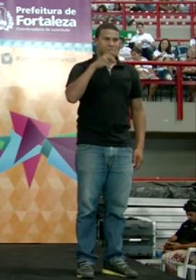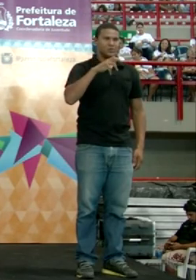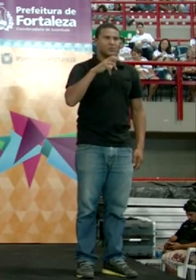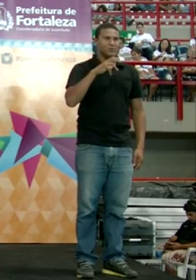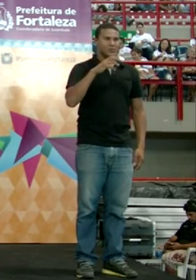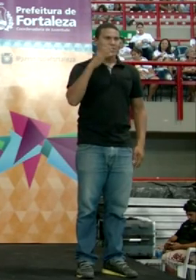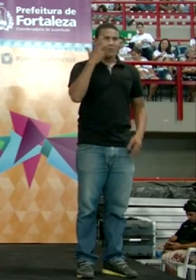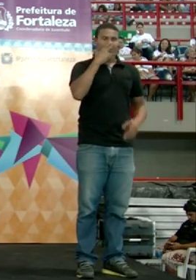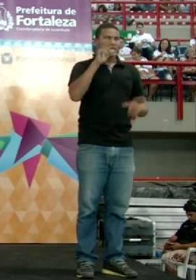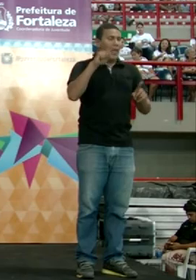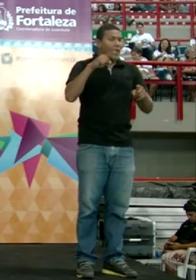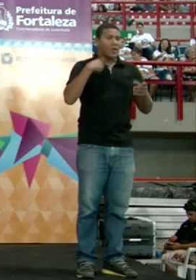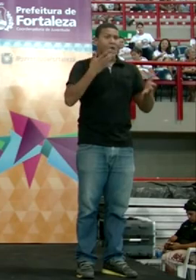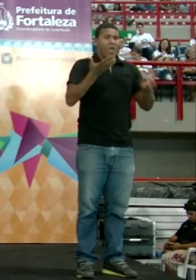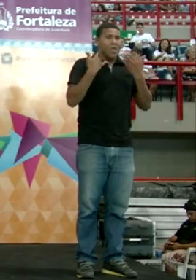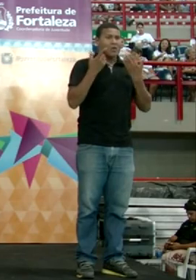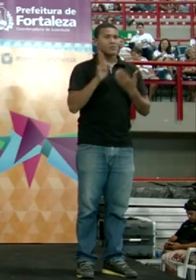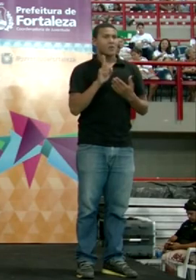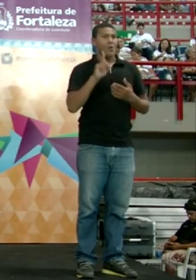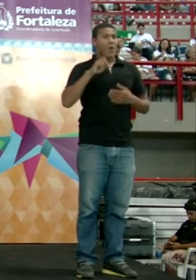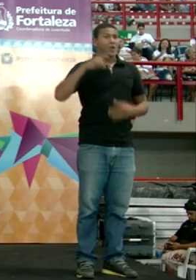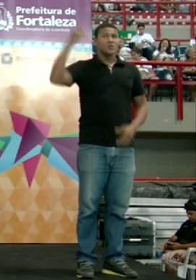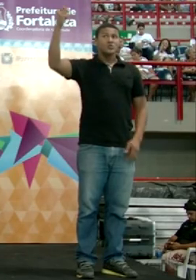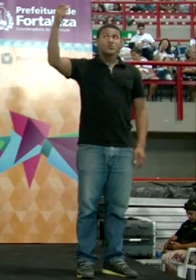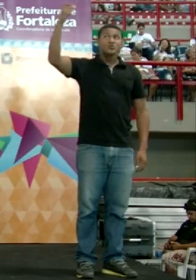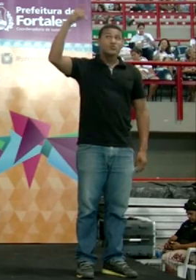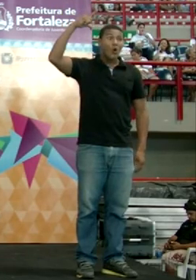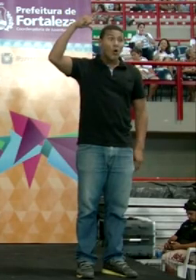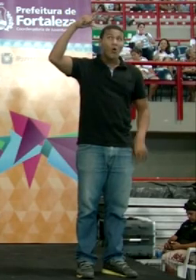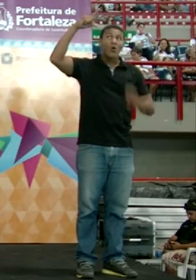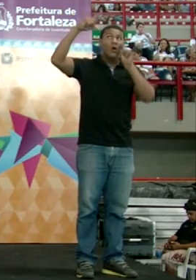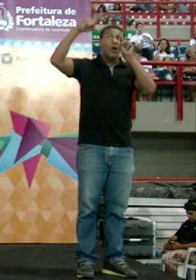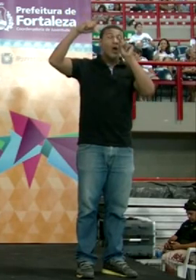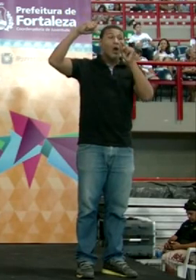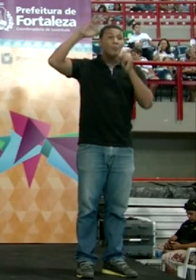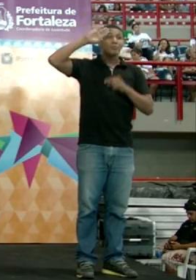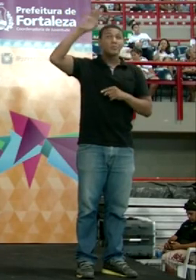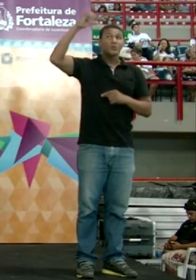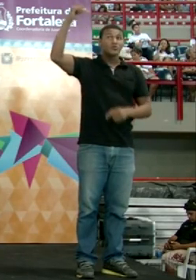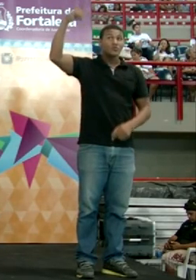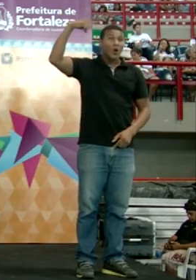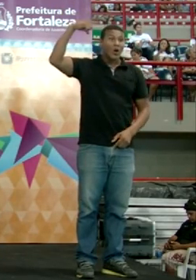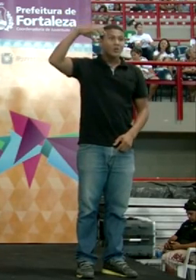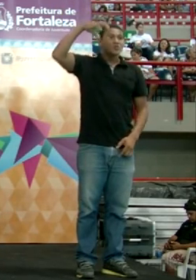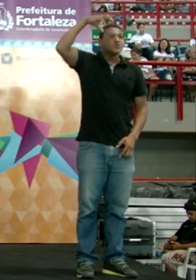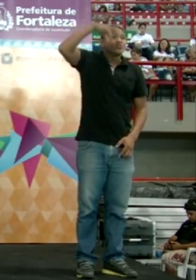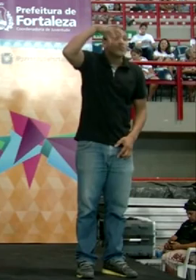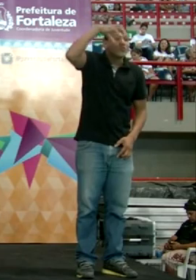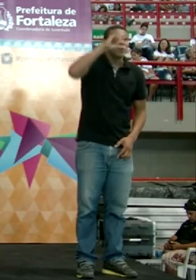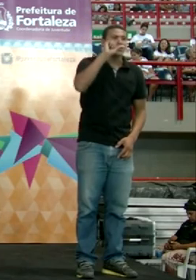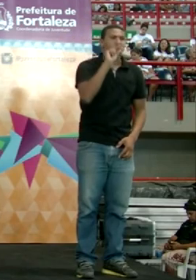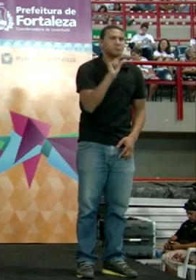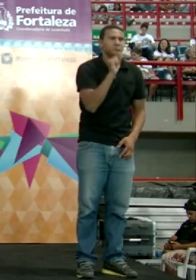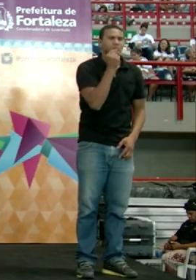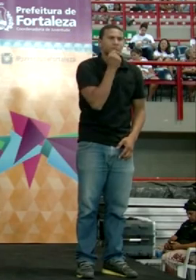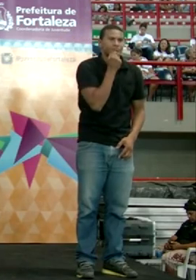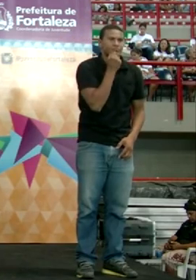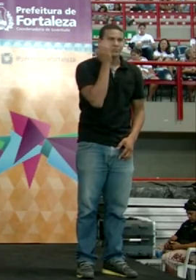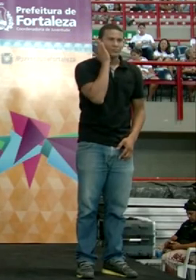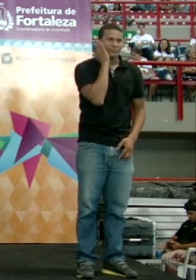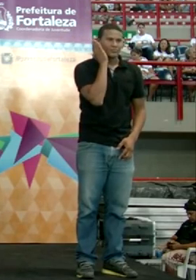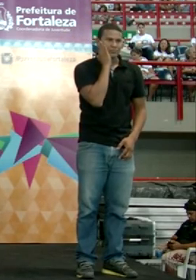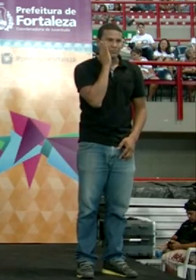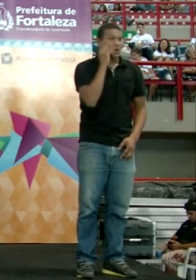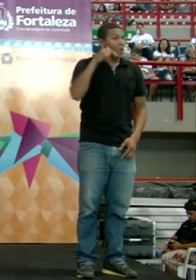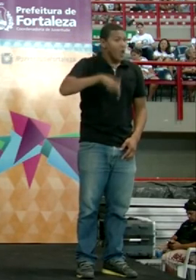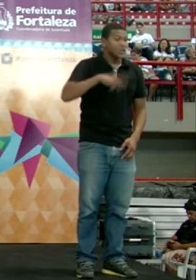é ser quente, a questão é ter muito sol, chover pouco. Isso vai favorecer a energia solar. Então, por exemplo,